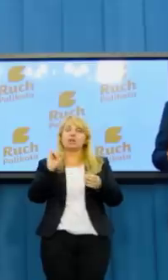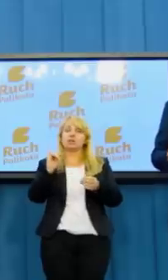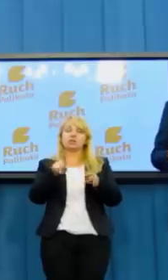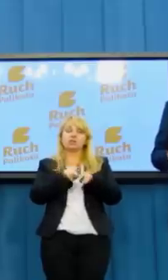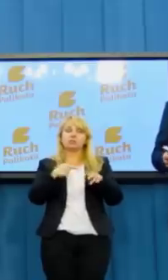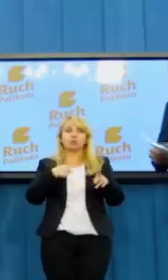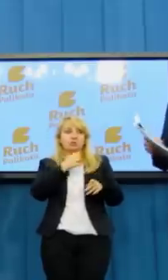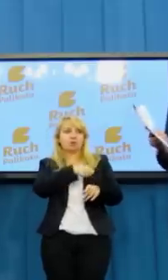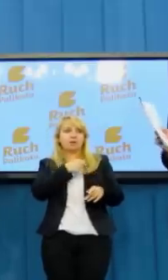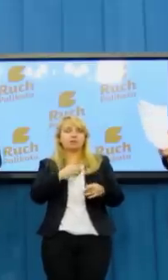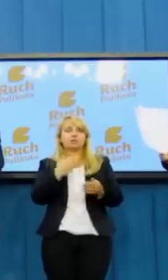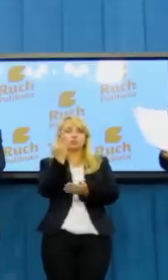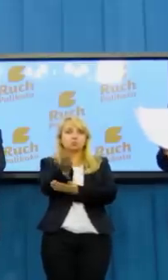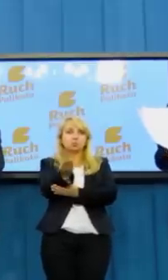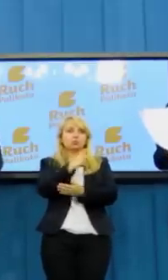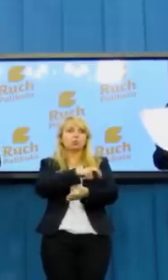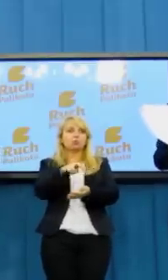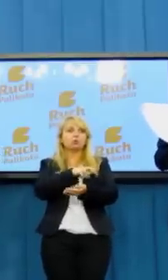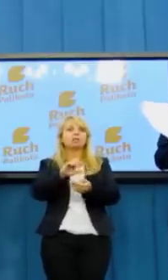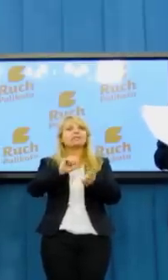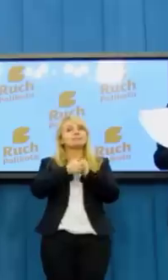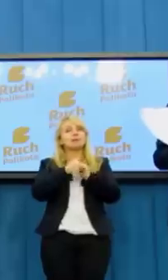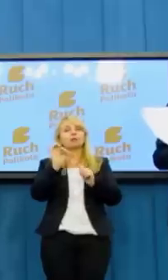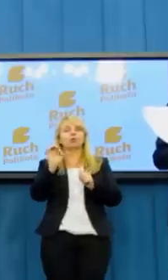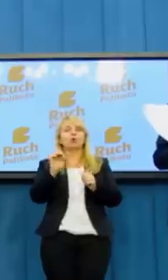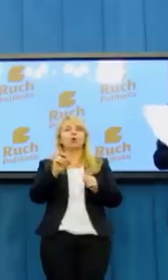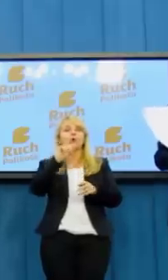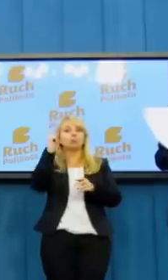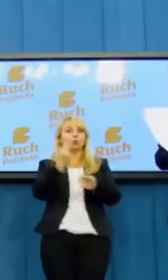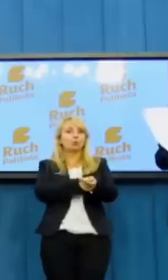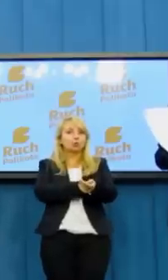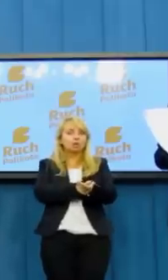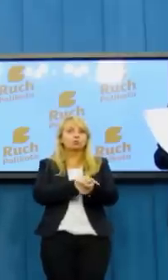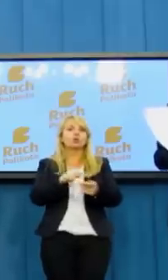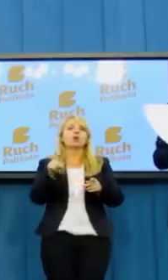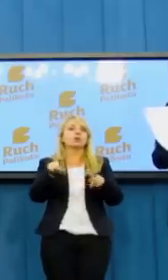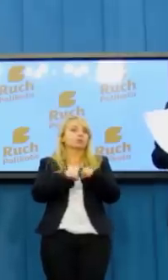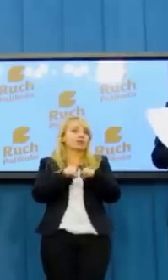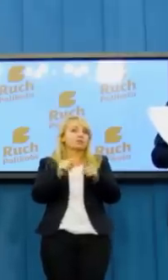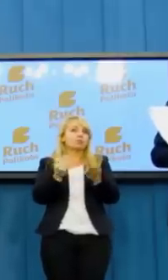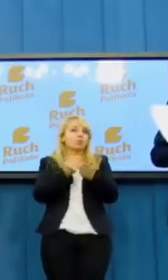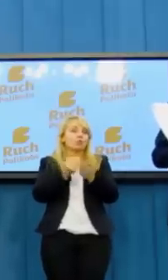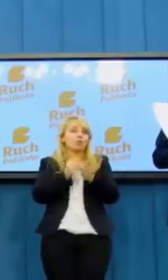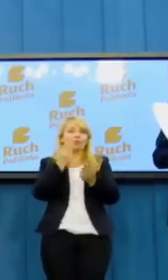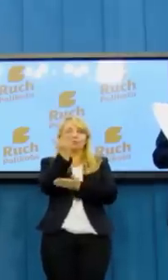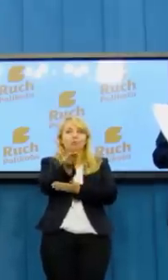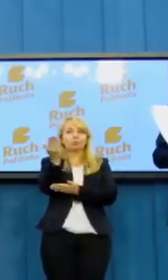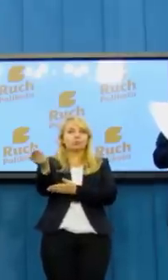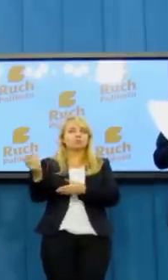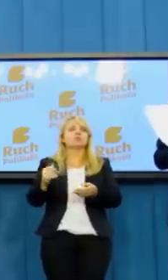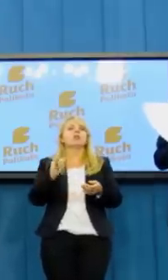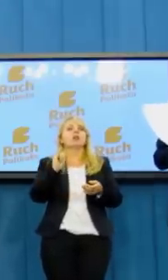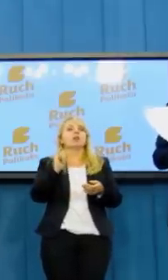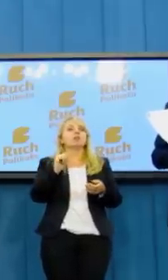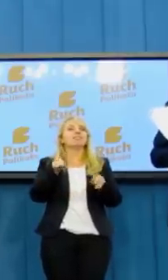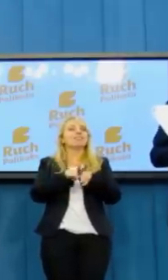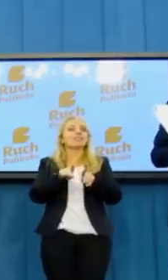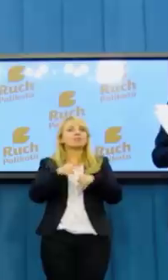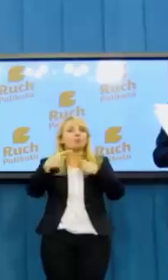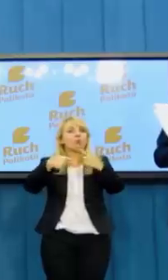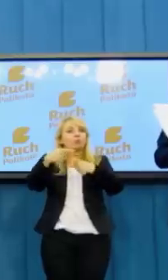złożył projekt zmiany o prokuraturze. W tej ustawie również mamy nowe propozycje, jawność postępowania dyscyplinarnego, o którym tak